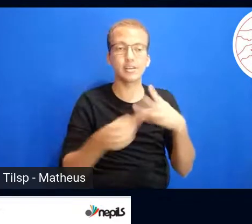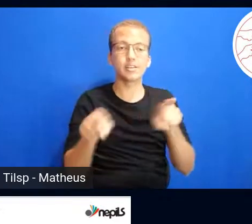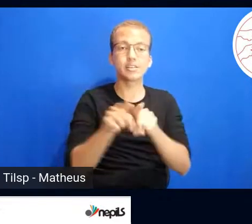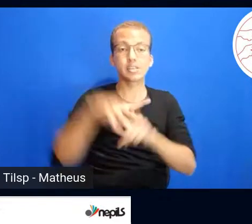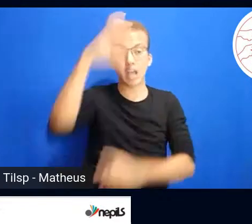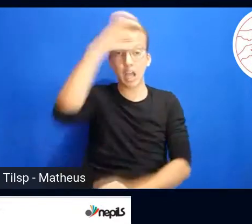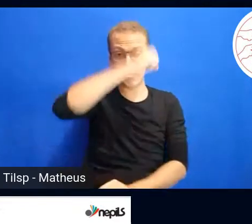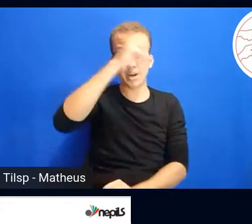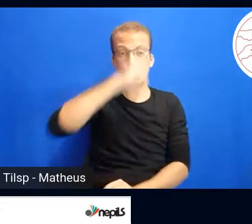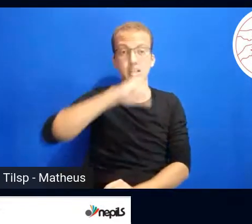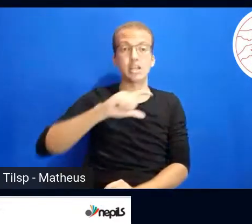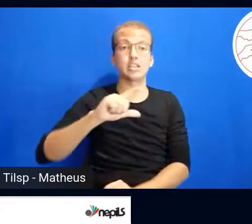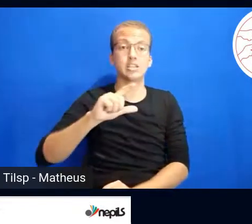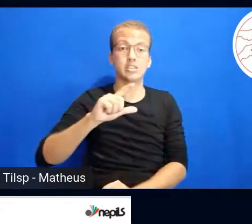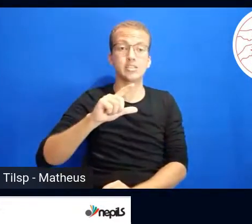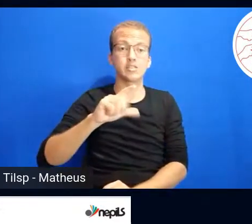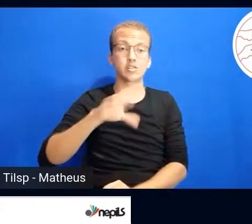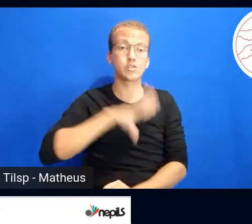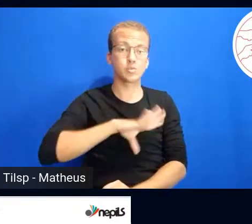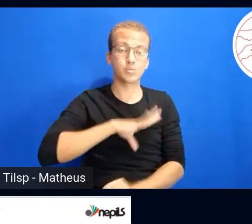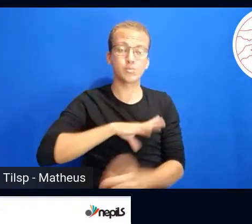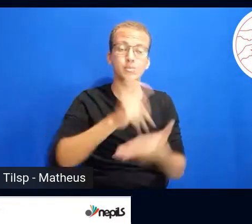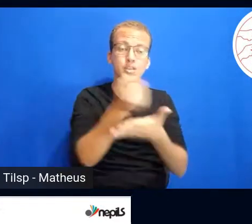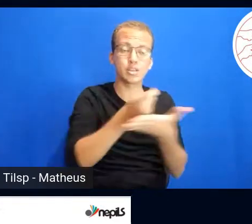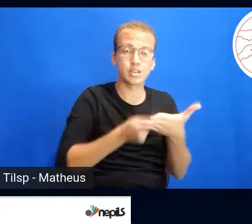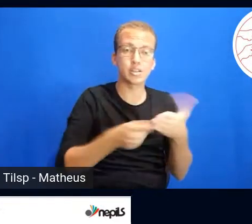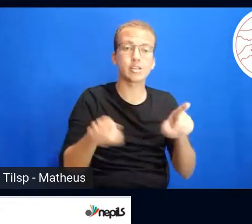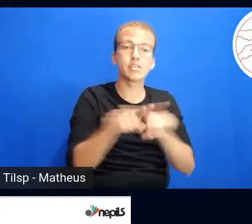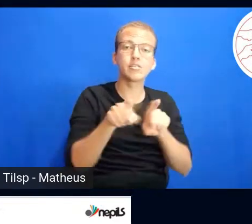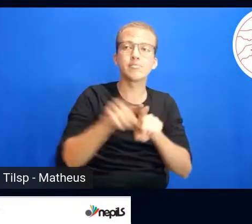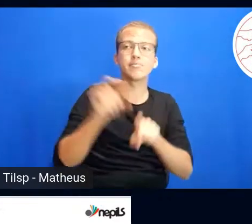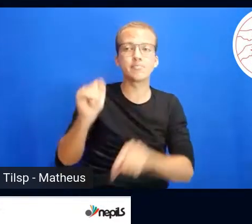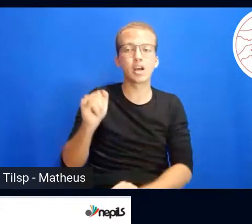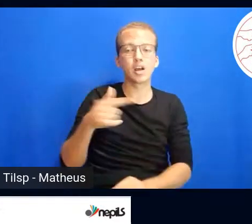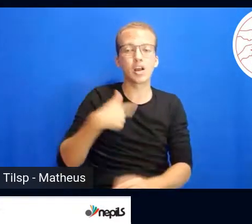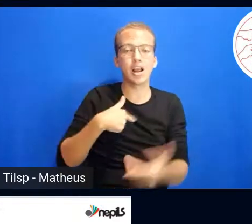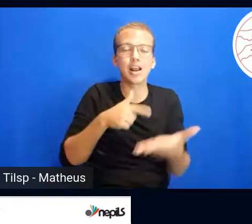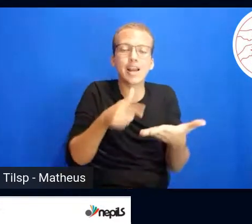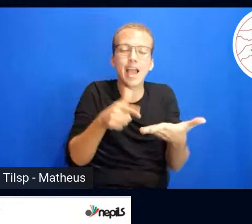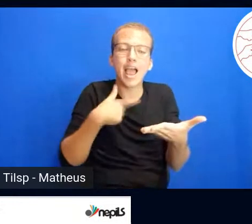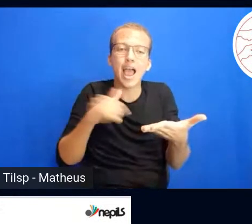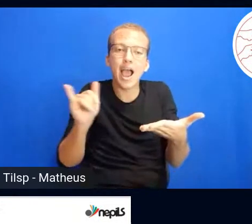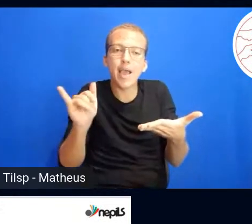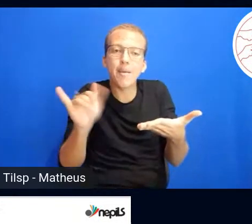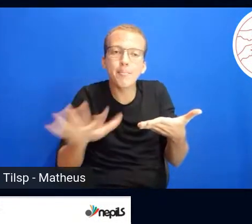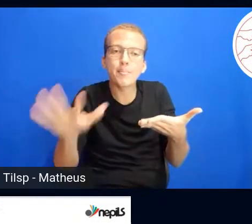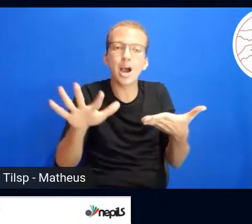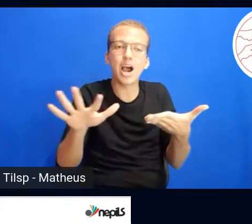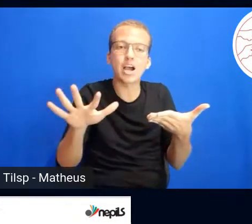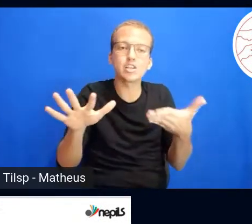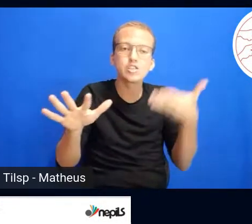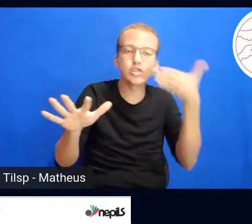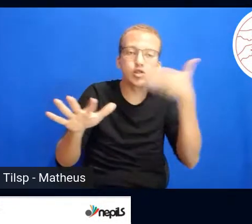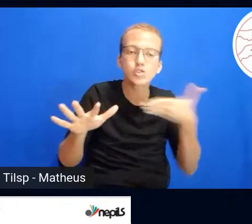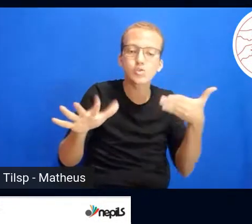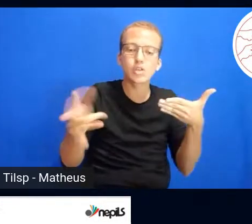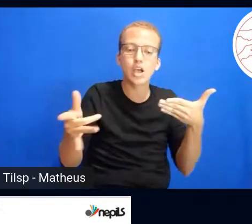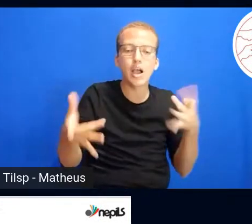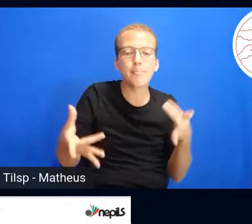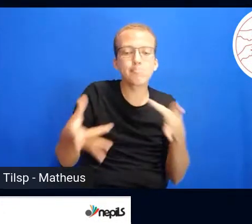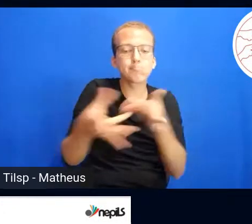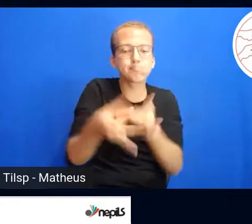escrita. Então a gente investiga esse uso da imagem, o percurso, reconhece o processo linguístico e como e como ele vem